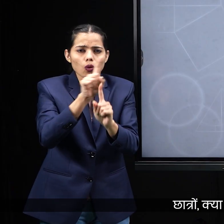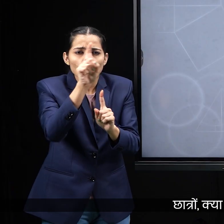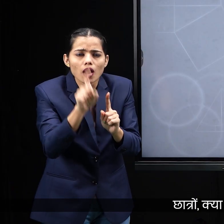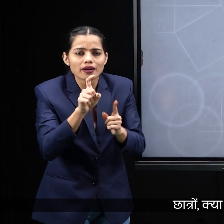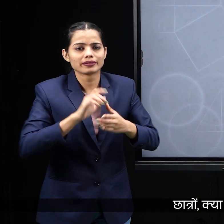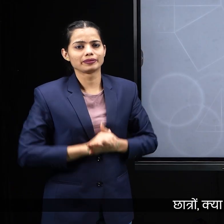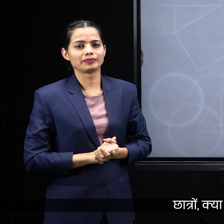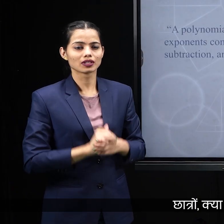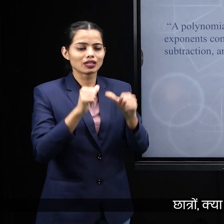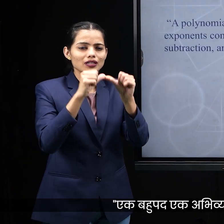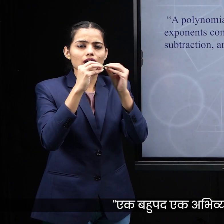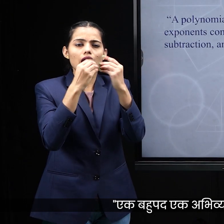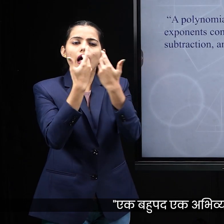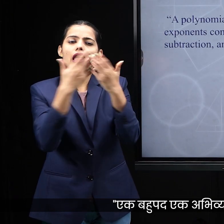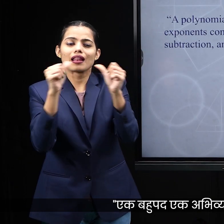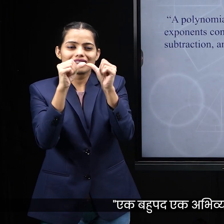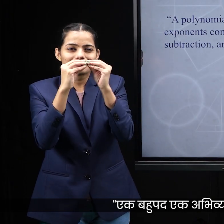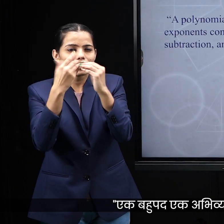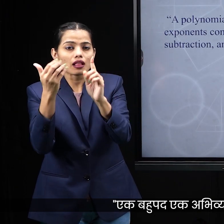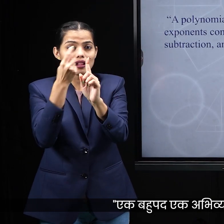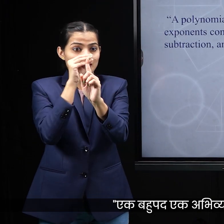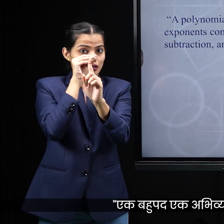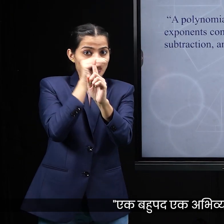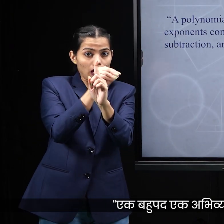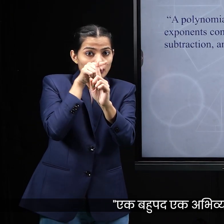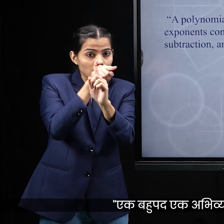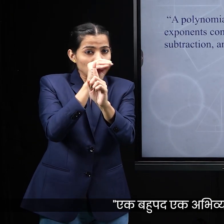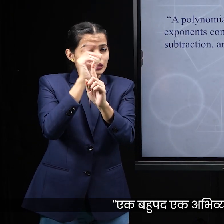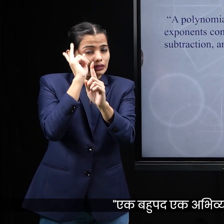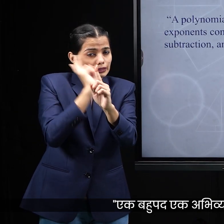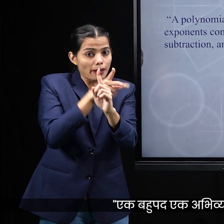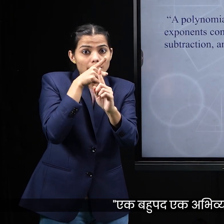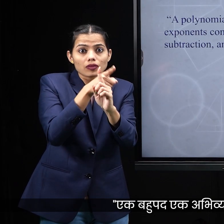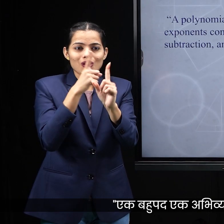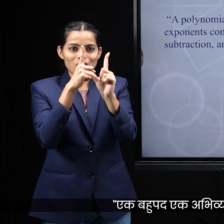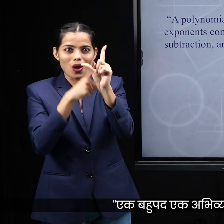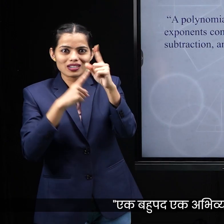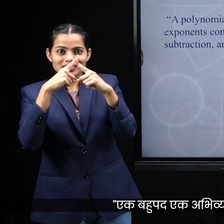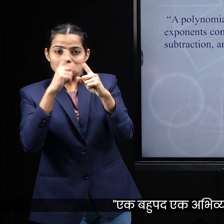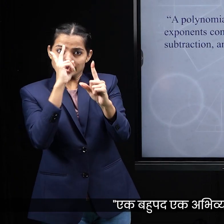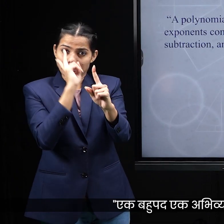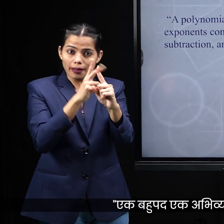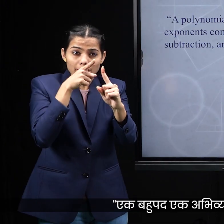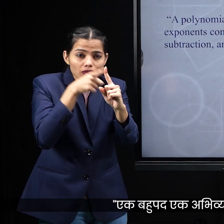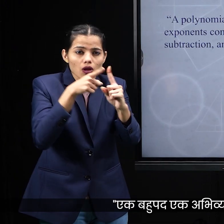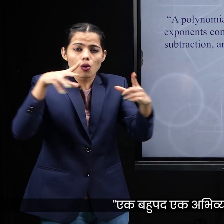है? एक बहुपद एक अभिव्यक्ति है जिसमें चर, स्थिरांक और घातांक होते हैं